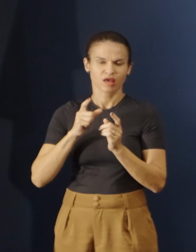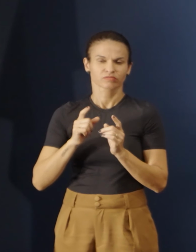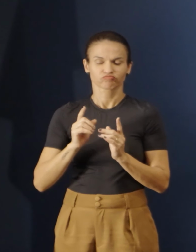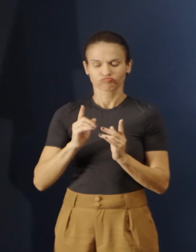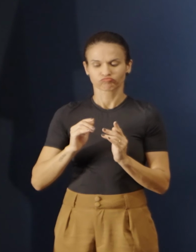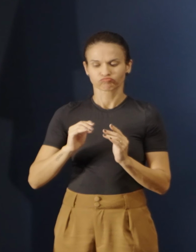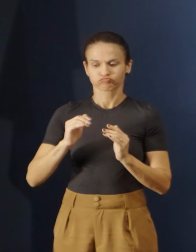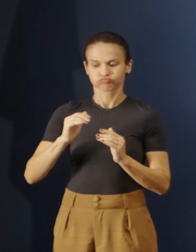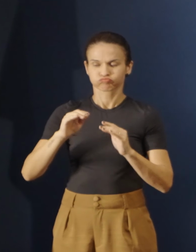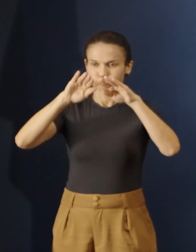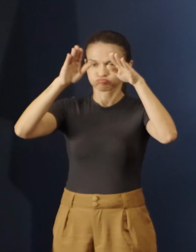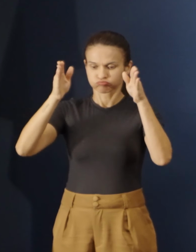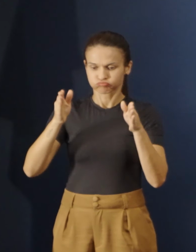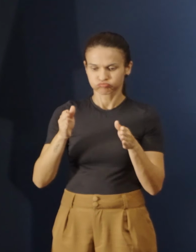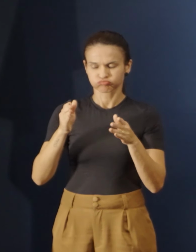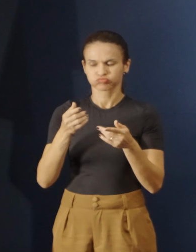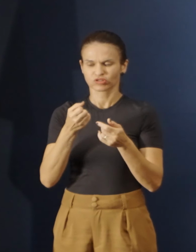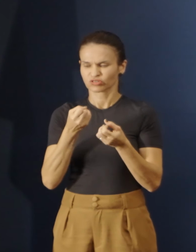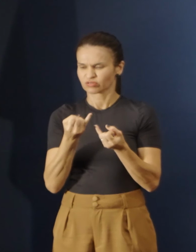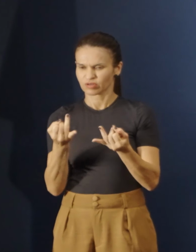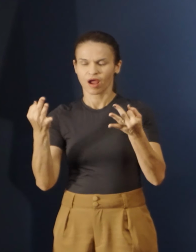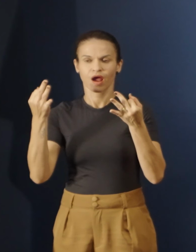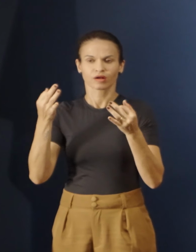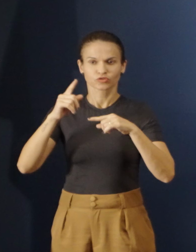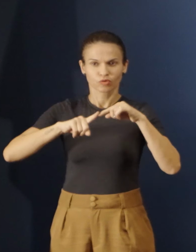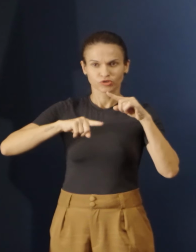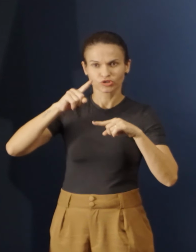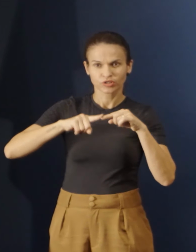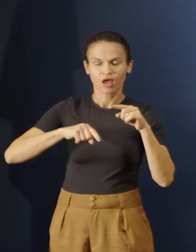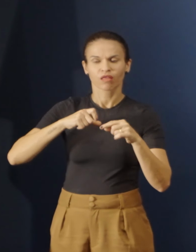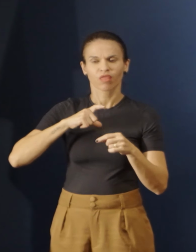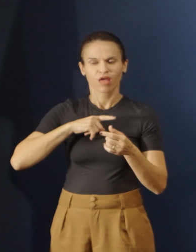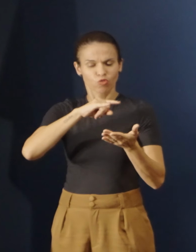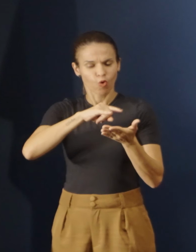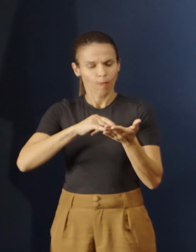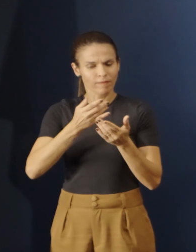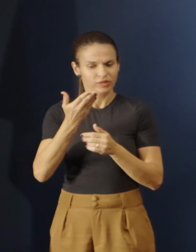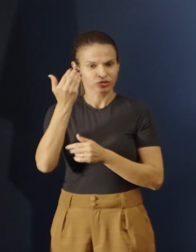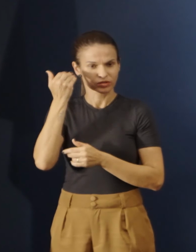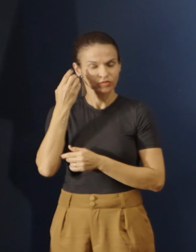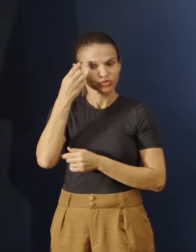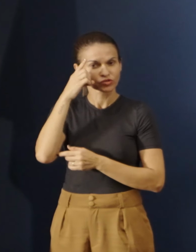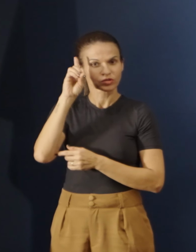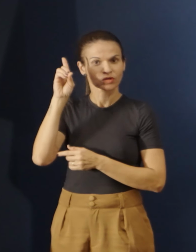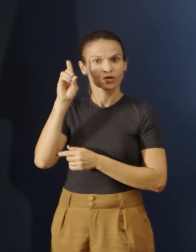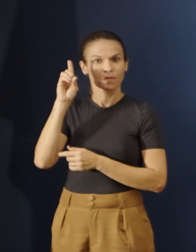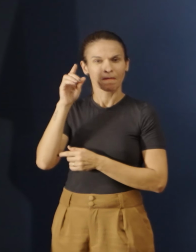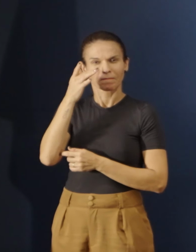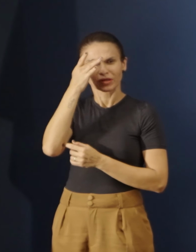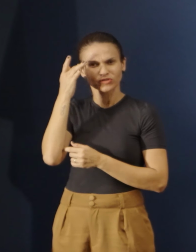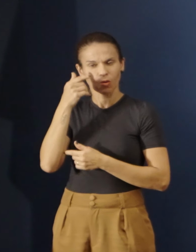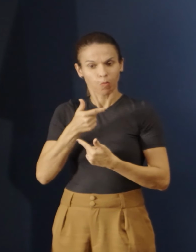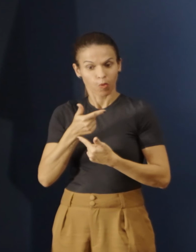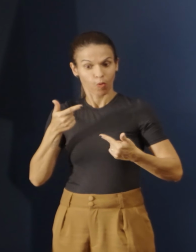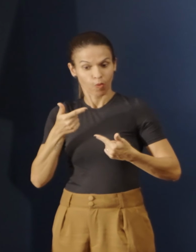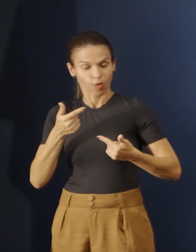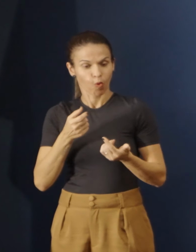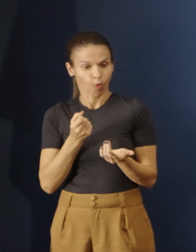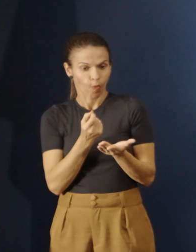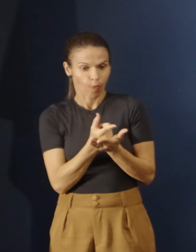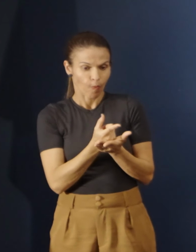louças, e tem uma parte que é de manuscritos e livros, documentos antigos. Um dia dessa, uma pessoa deu uma sorte que comprou